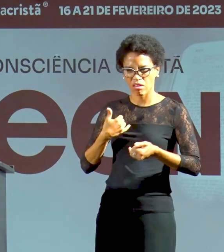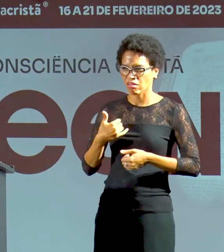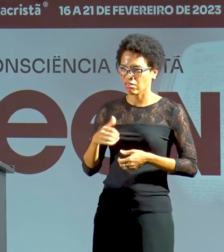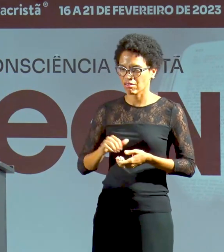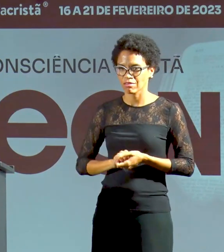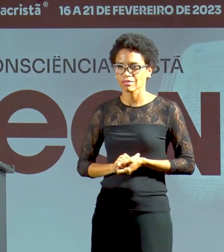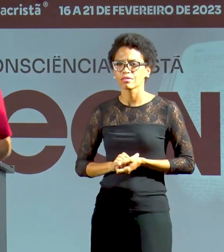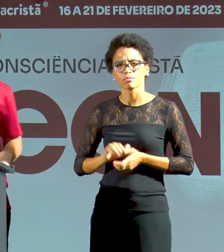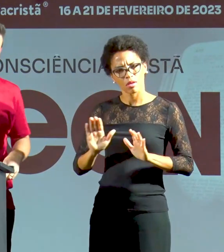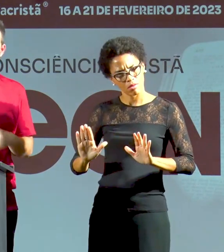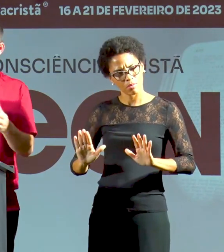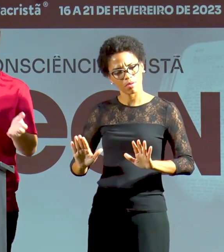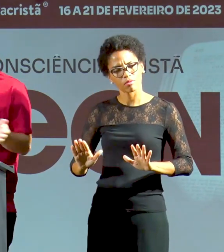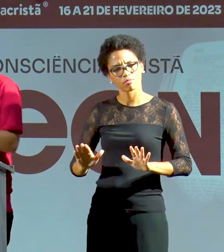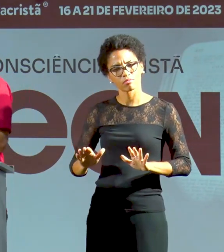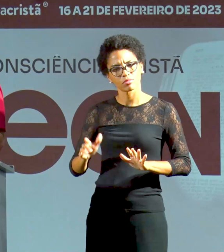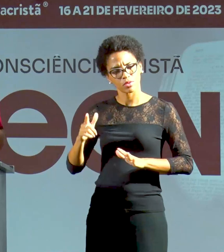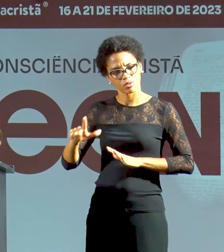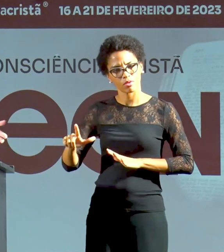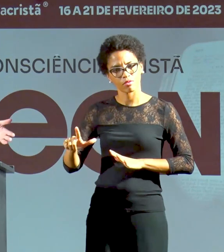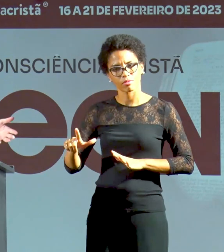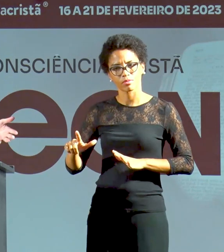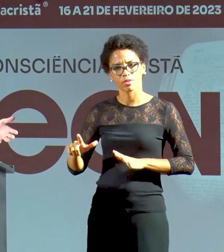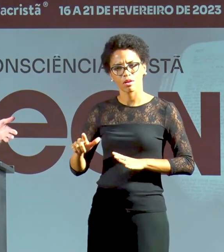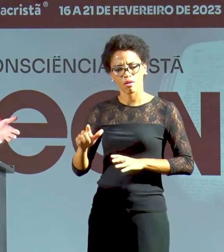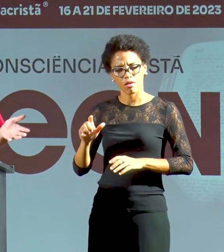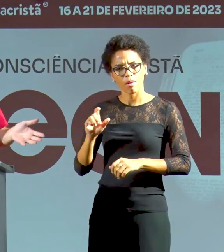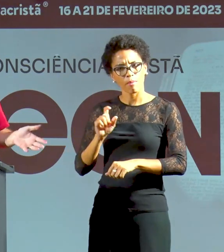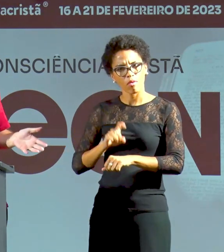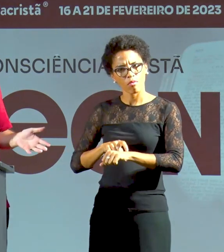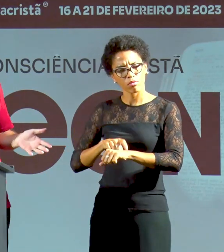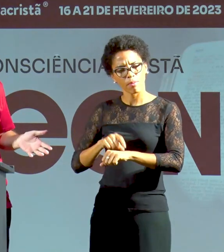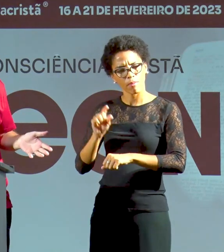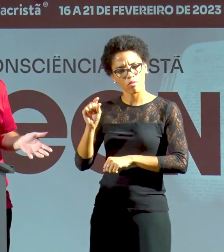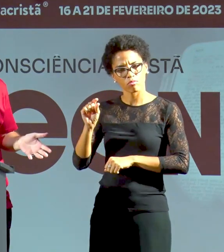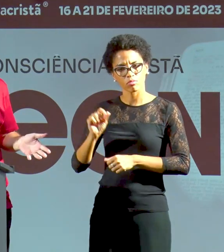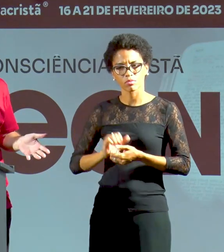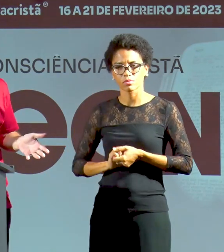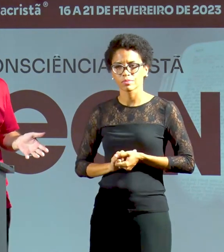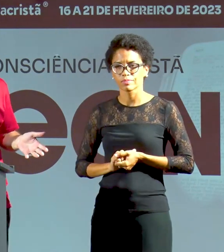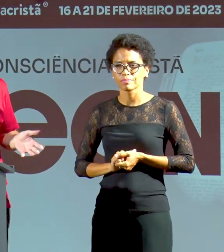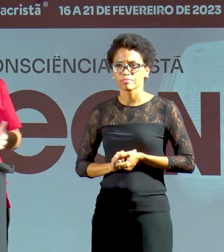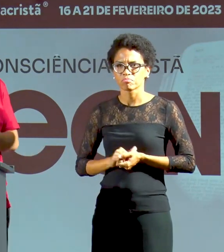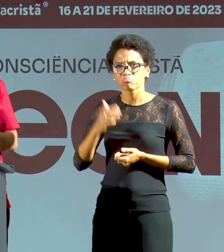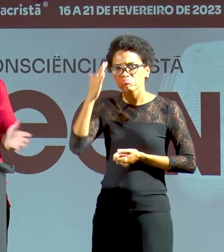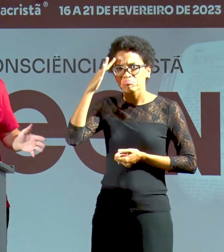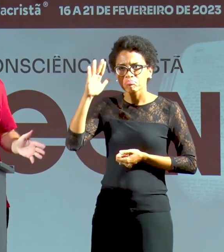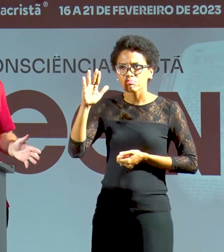aí não me deram tempo aqui hoje eu não tô sabendo